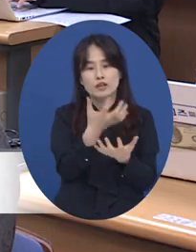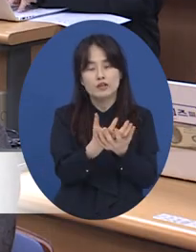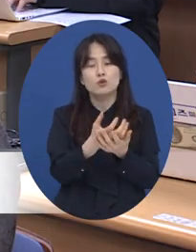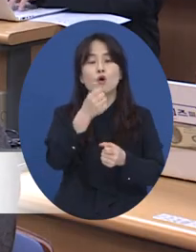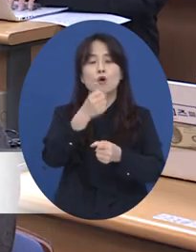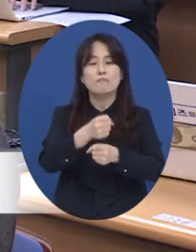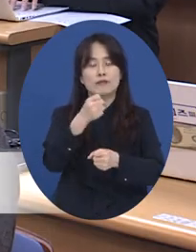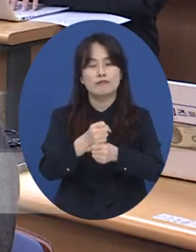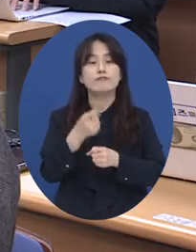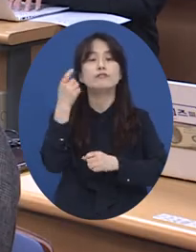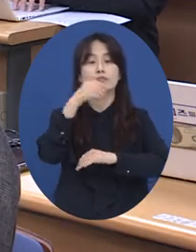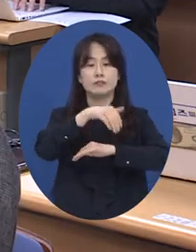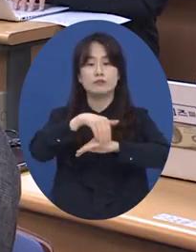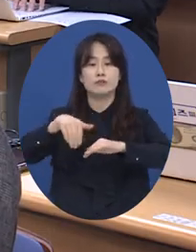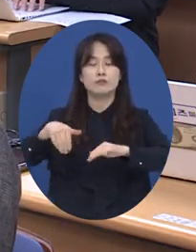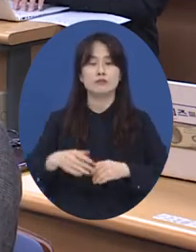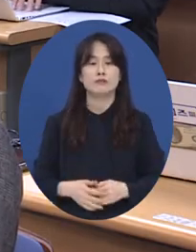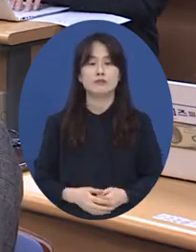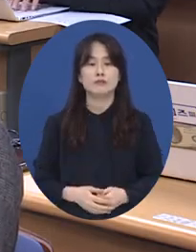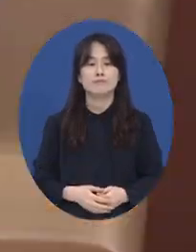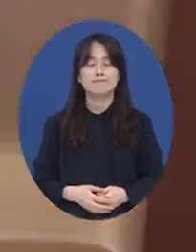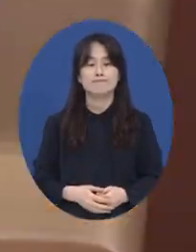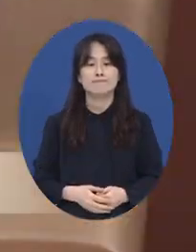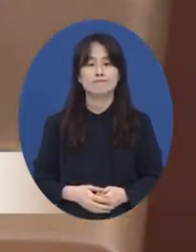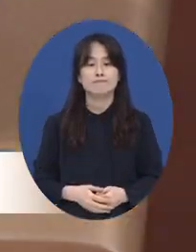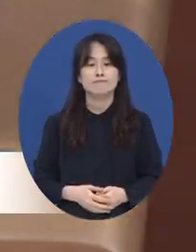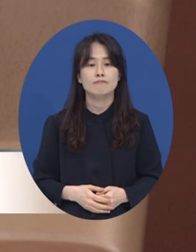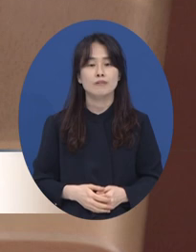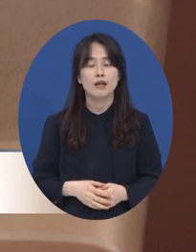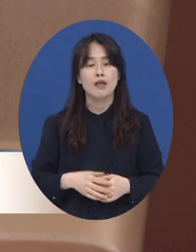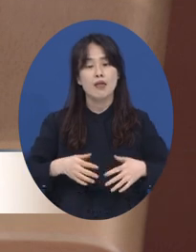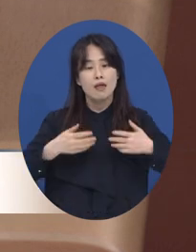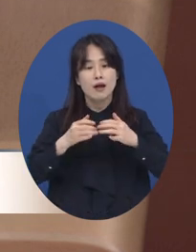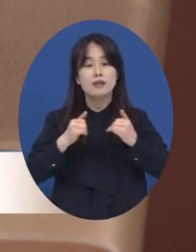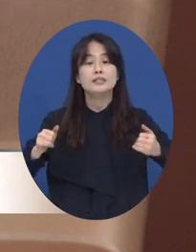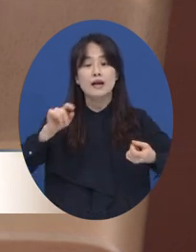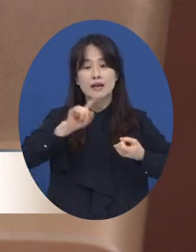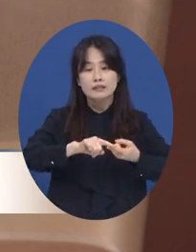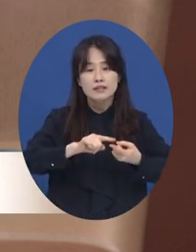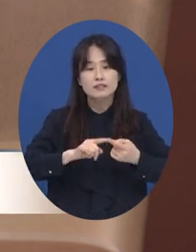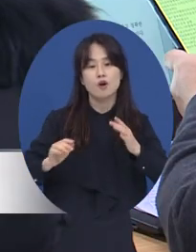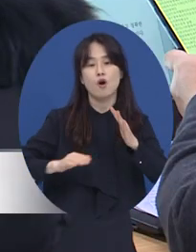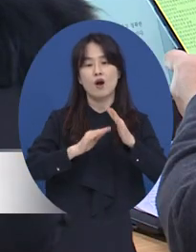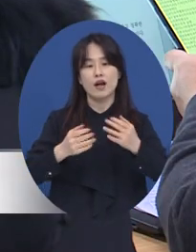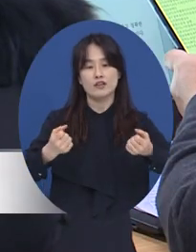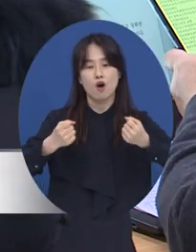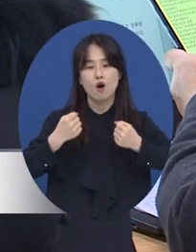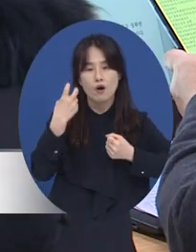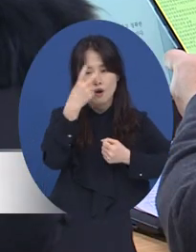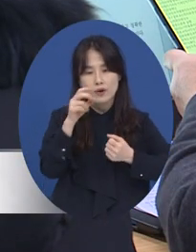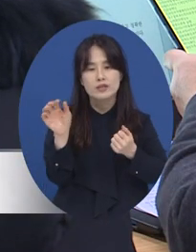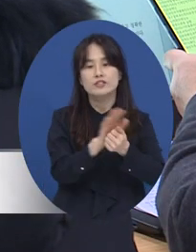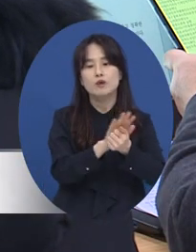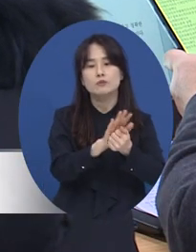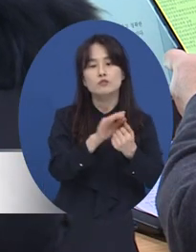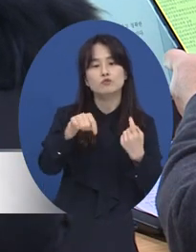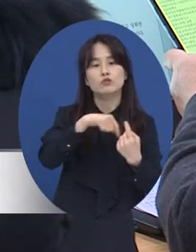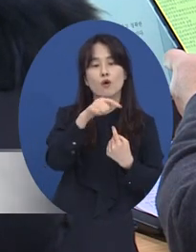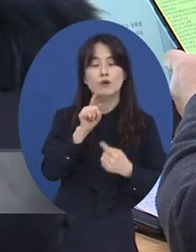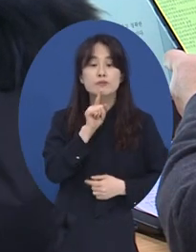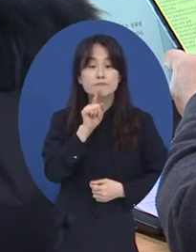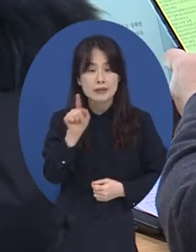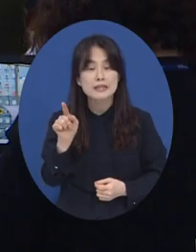데이터베이스와 그랬습니다 아울러 경증 환자를 대상으로 한 가정 건강 관리 서비스 를 운영한다고